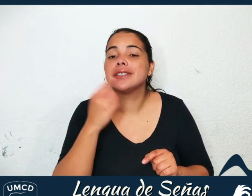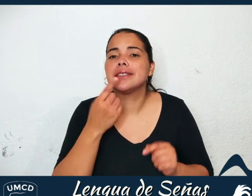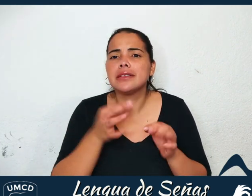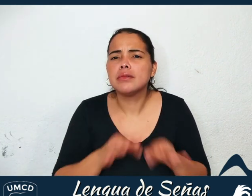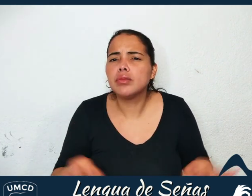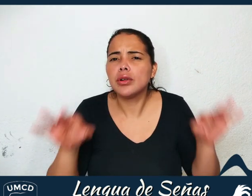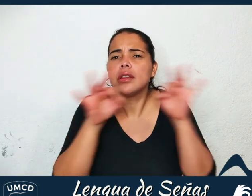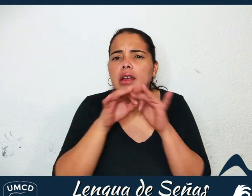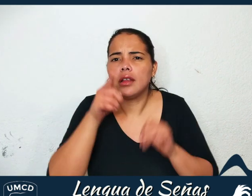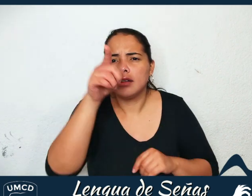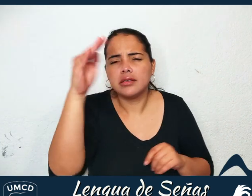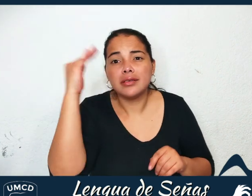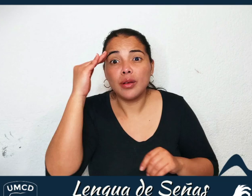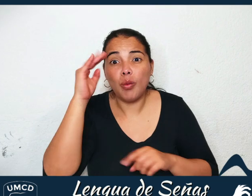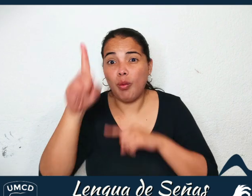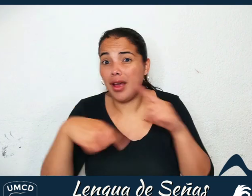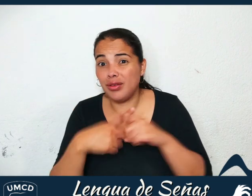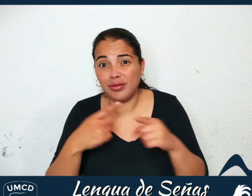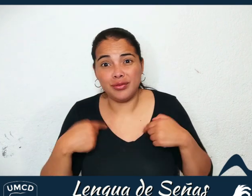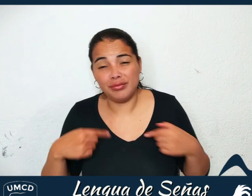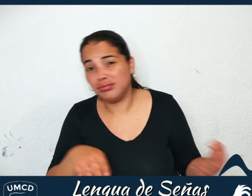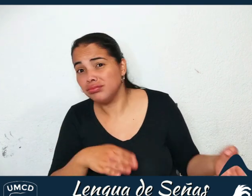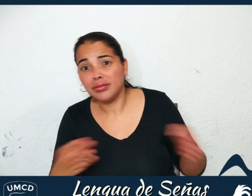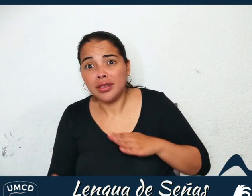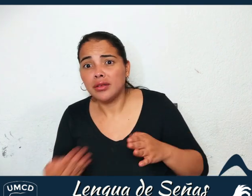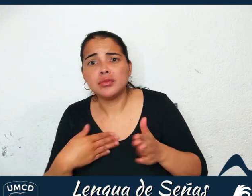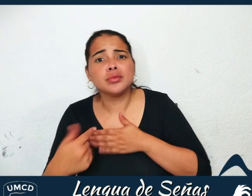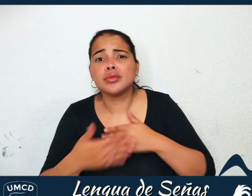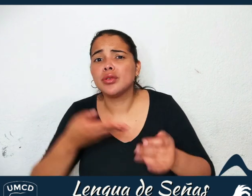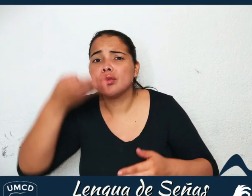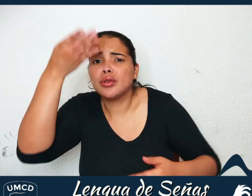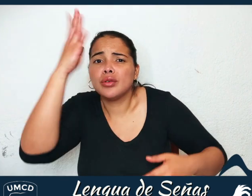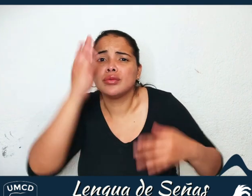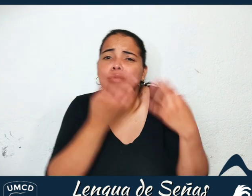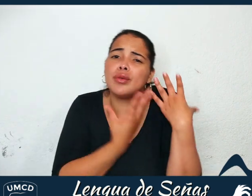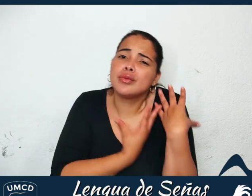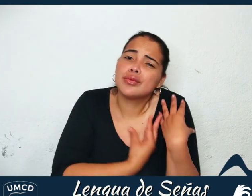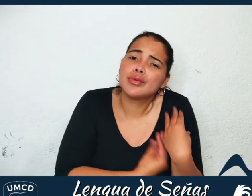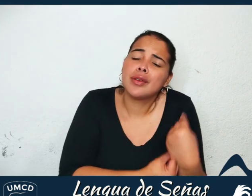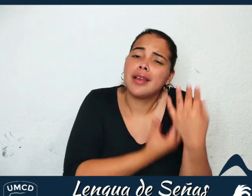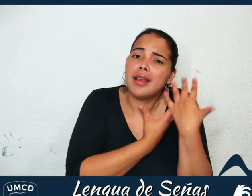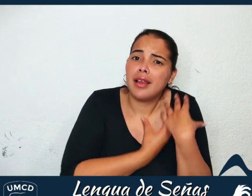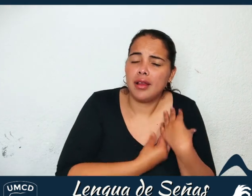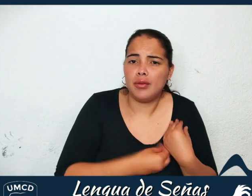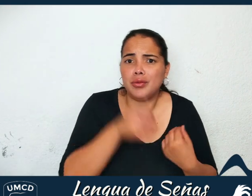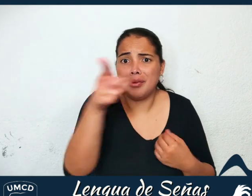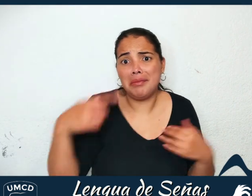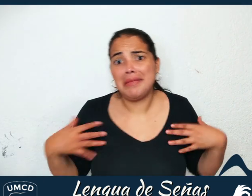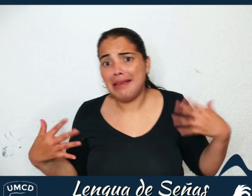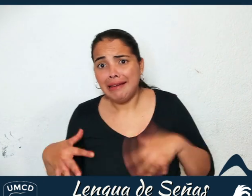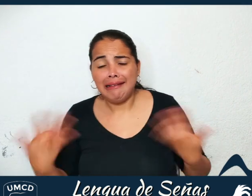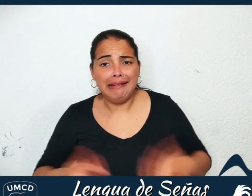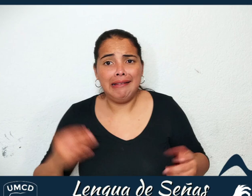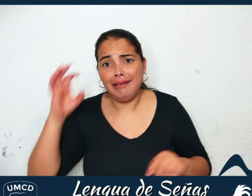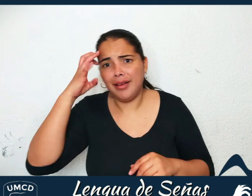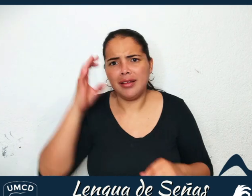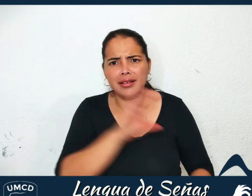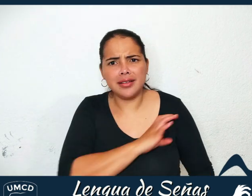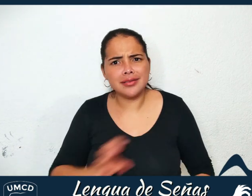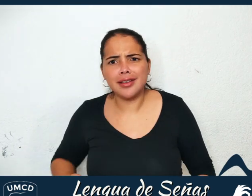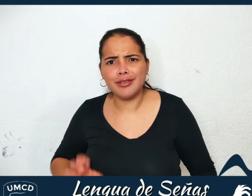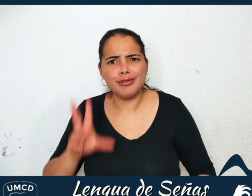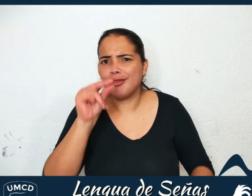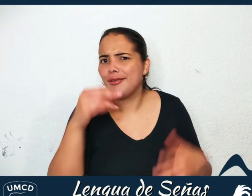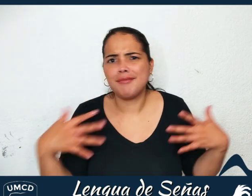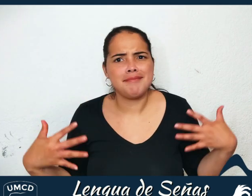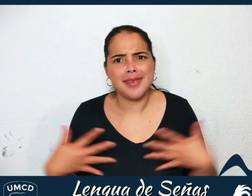haciendo referencia de que aún de la muerte Dios nos consuela. ¿Cómo? Recordando de que los que somos creyentes en